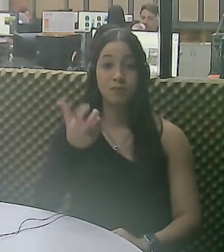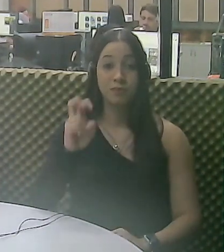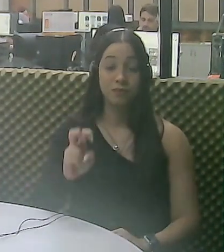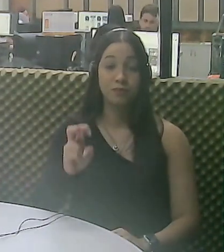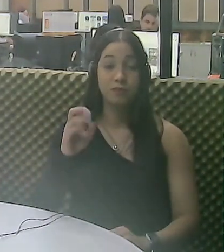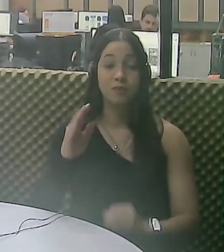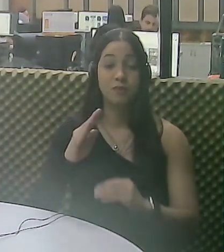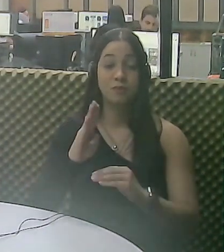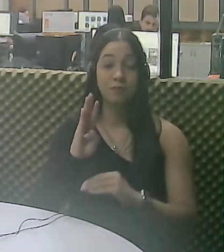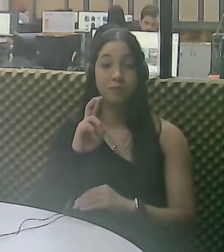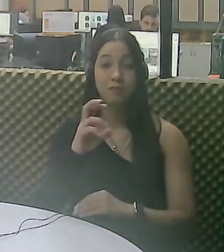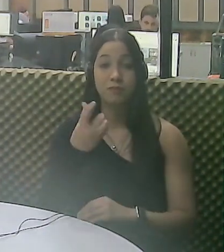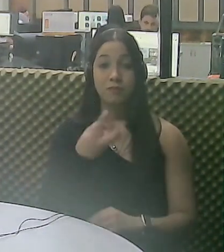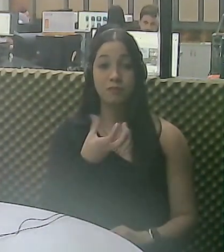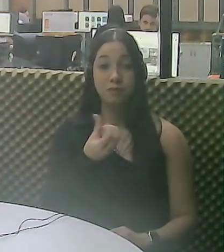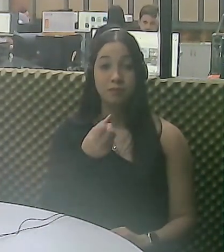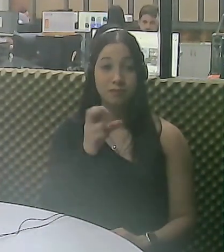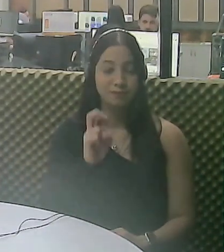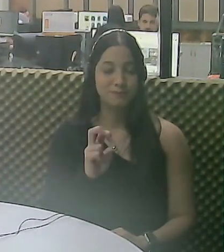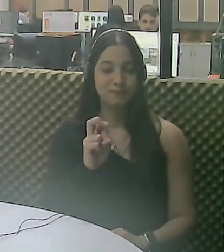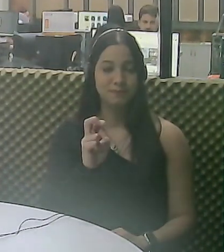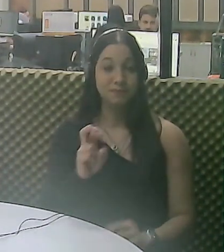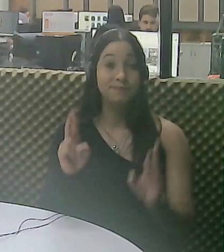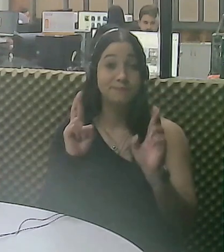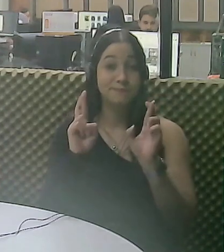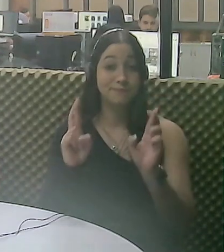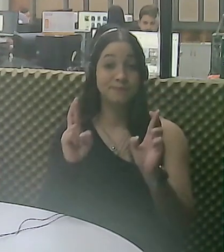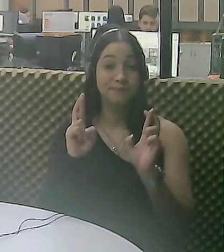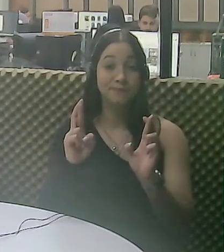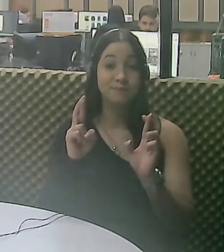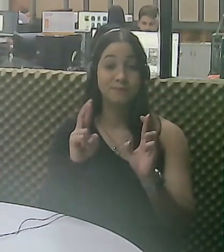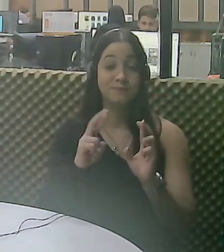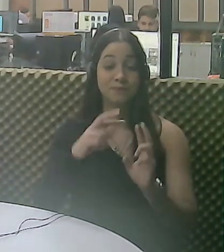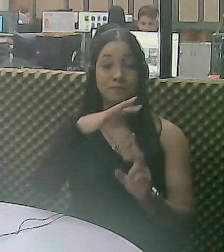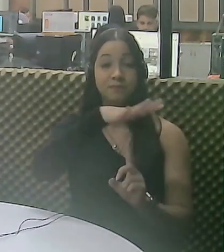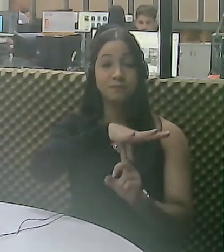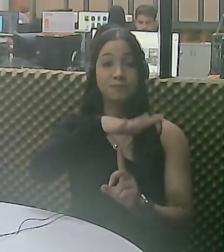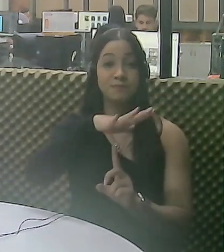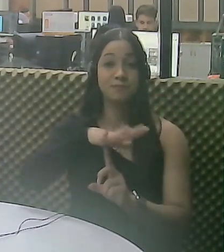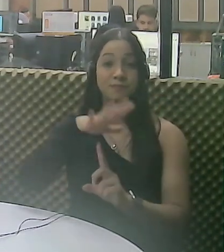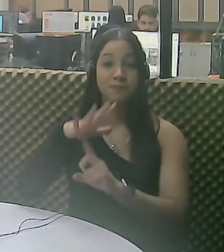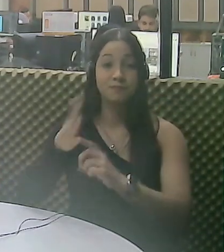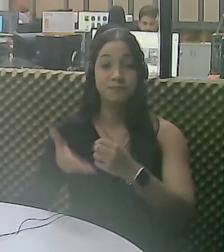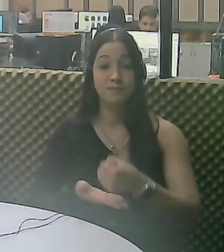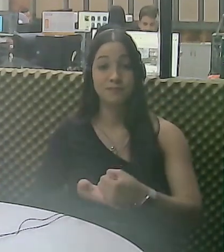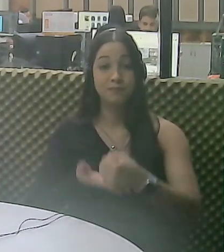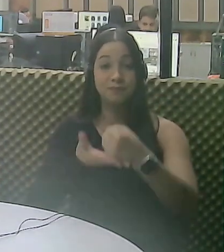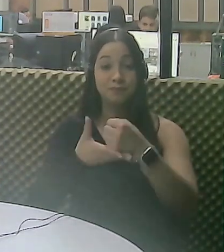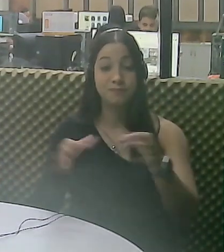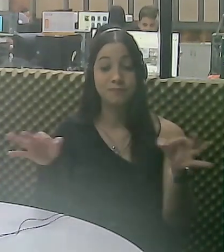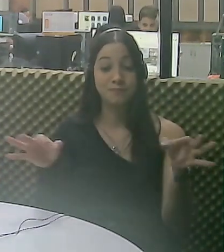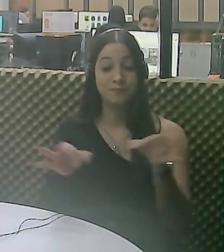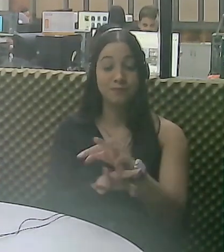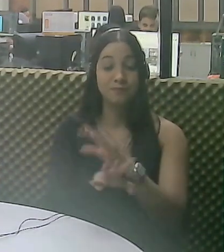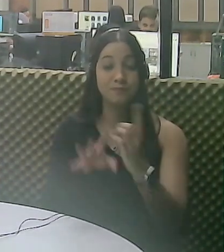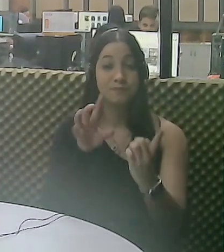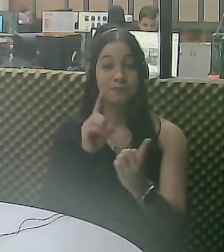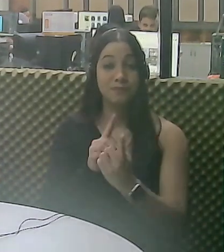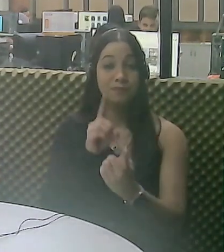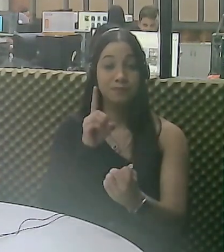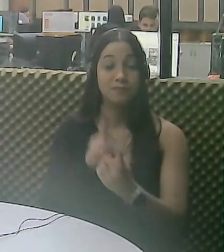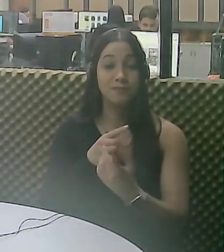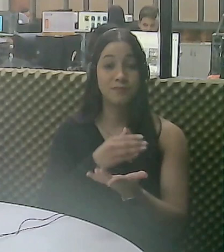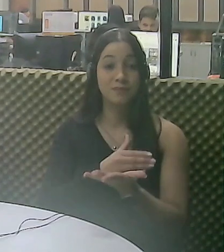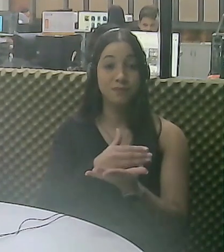da BR-365. A expectativa é que as barracas com estrutura de suporte estejam prontas para atender o público